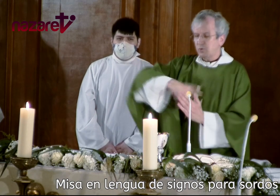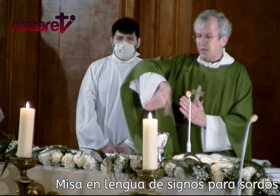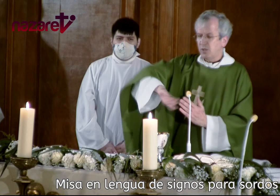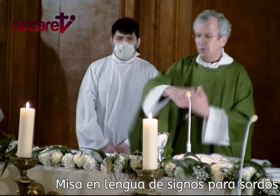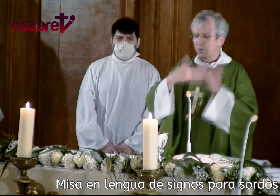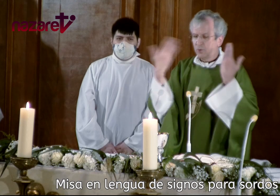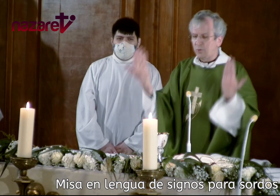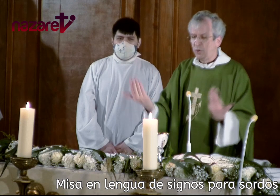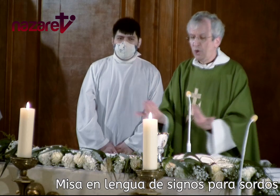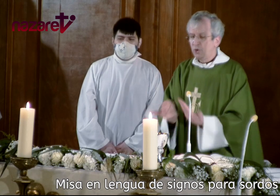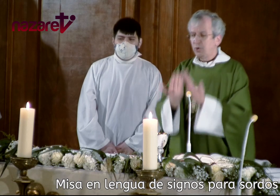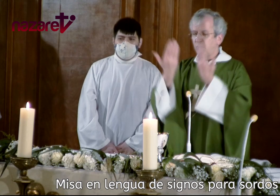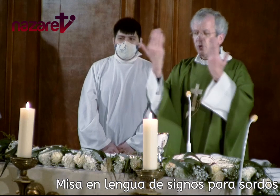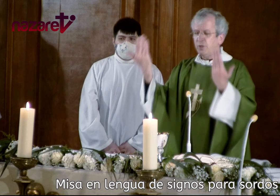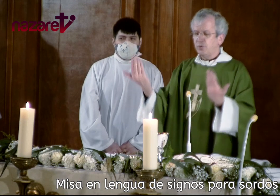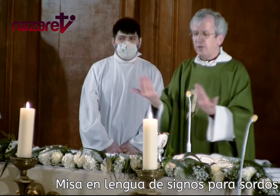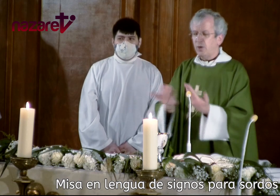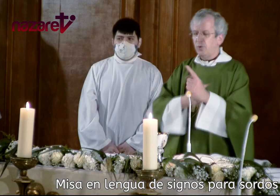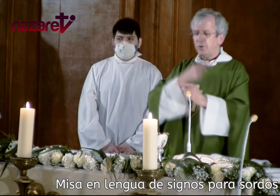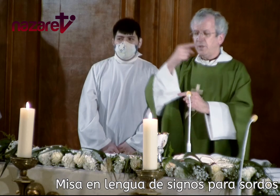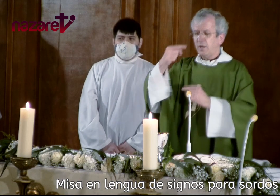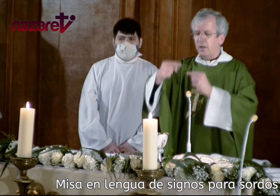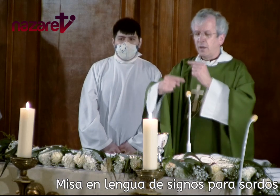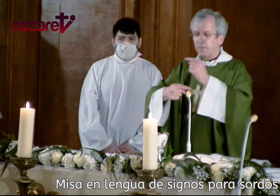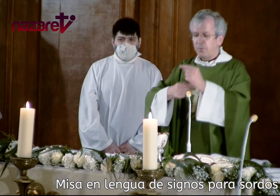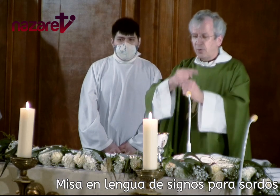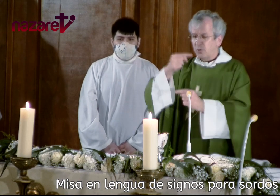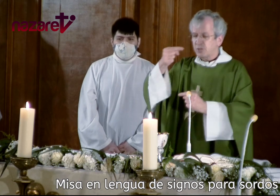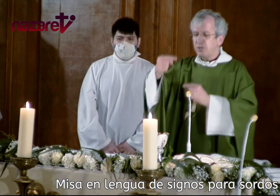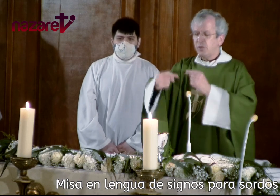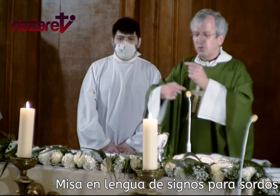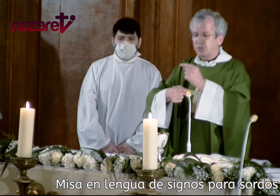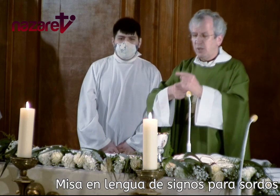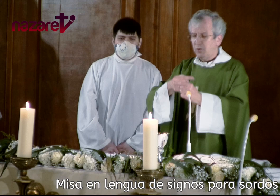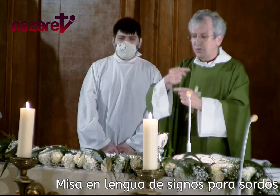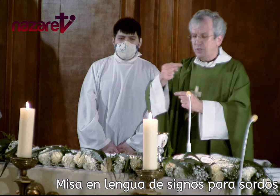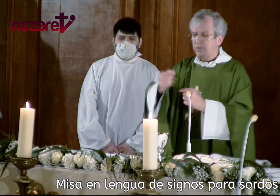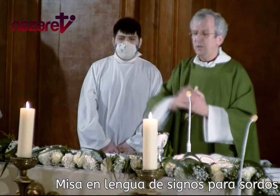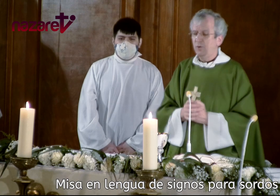santo todo nori toda gloria por los siglos de los siglos